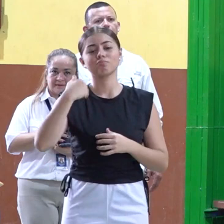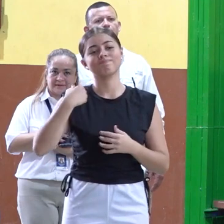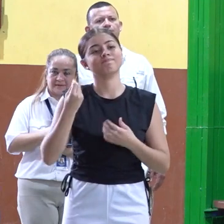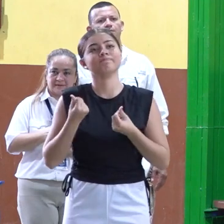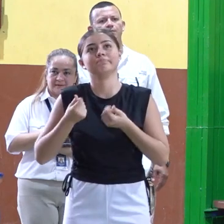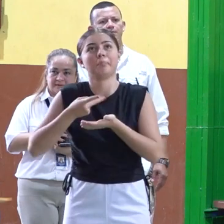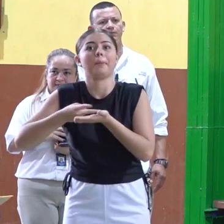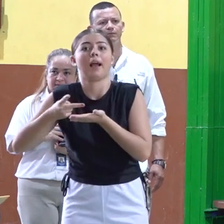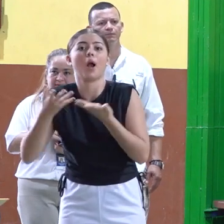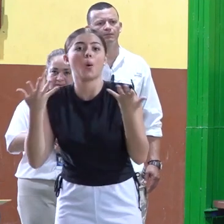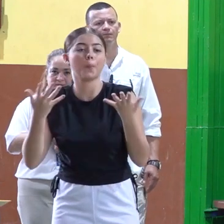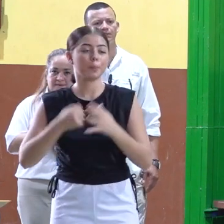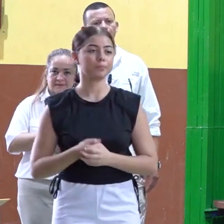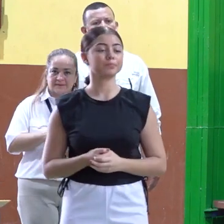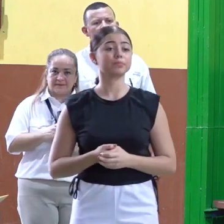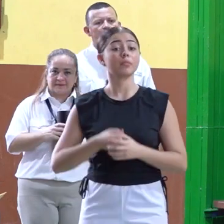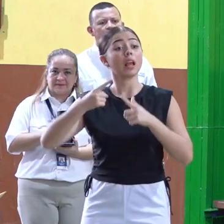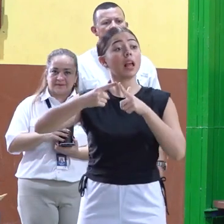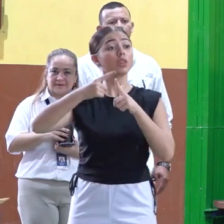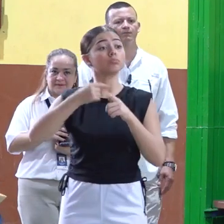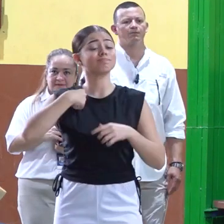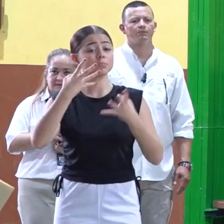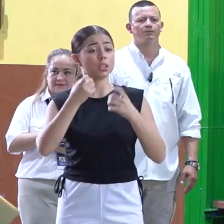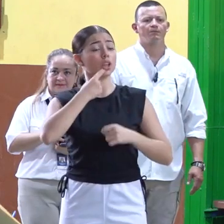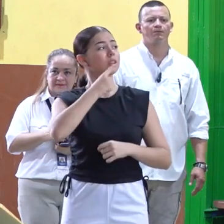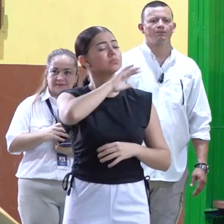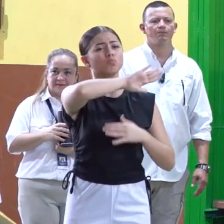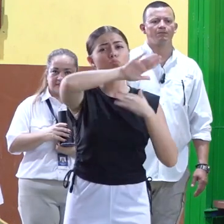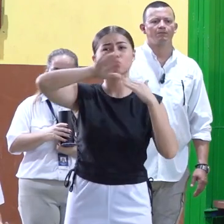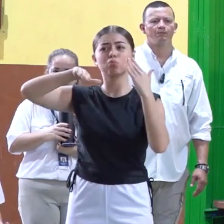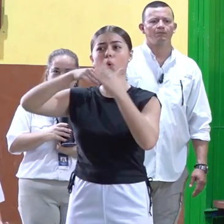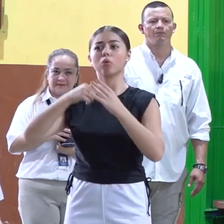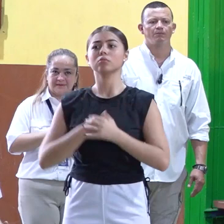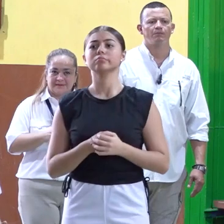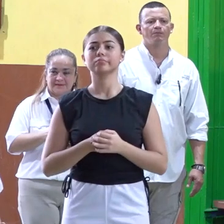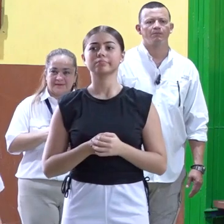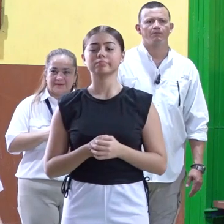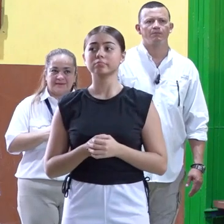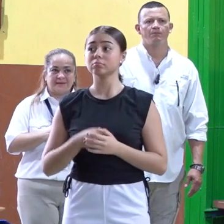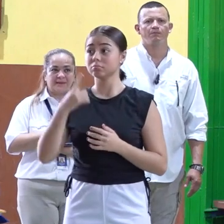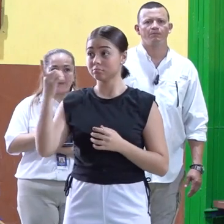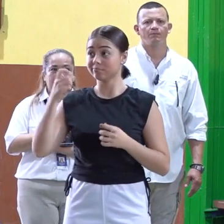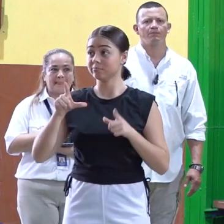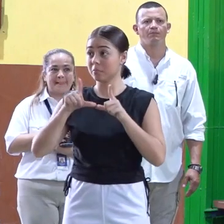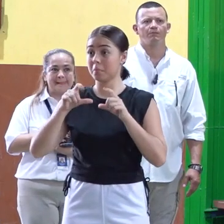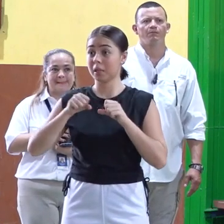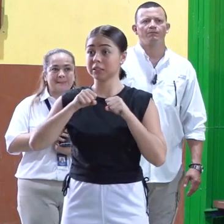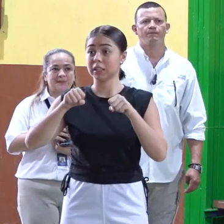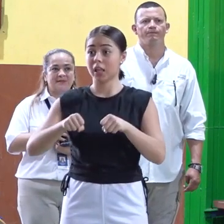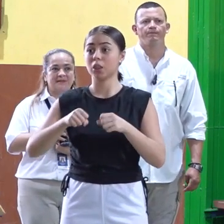precio. Y entonces les quiero decir a todos, a los del bachillerato